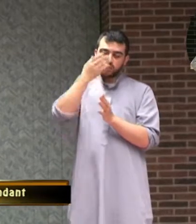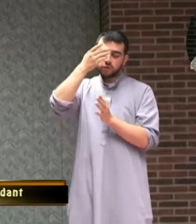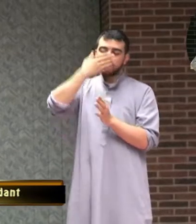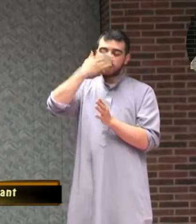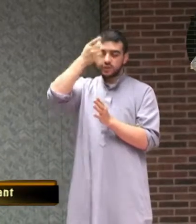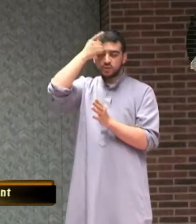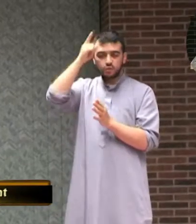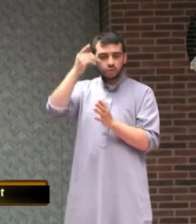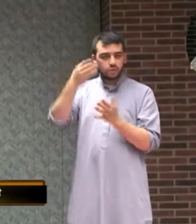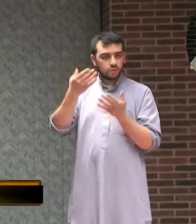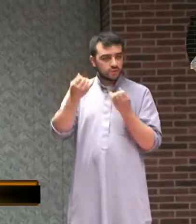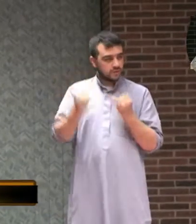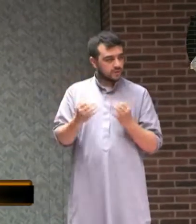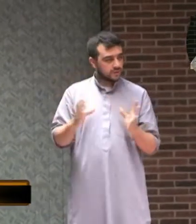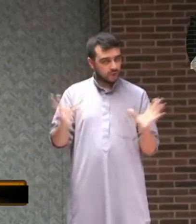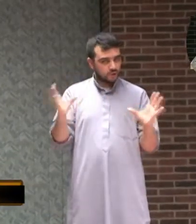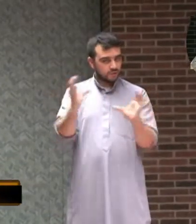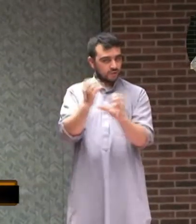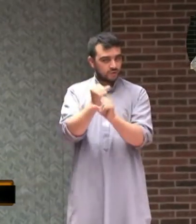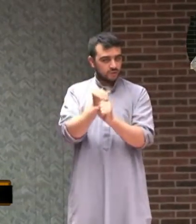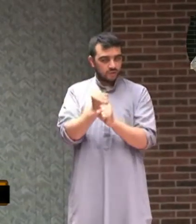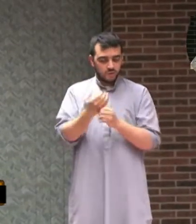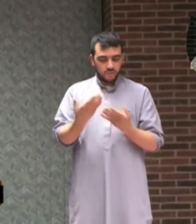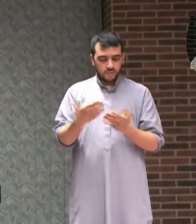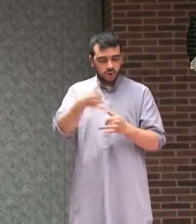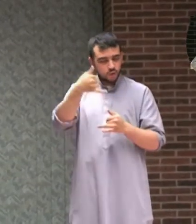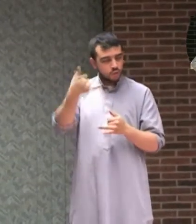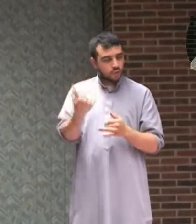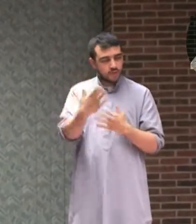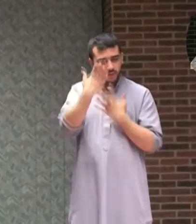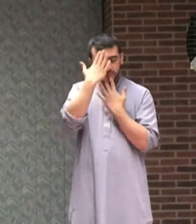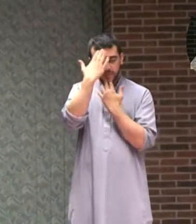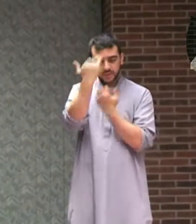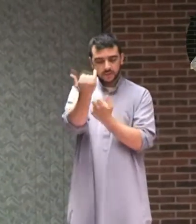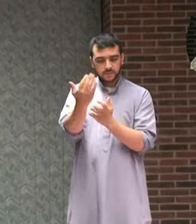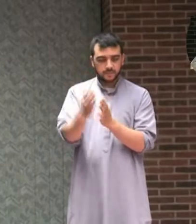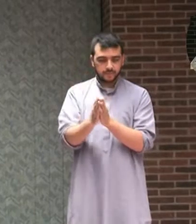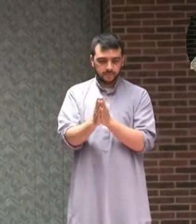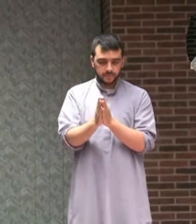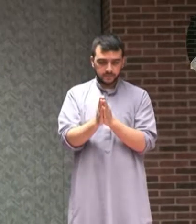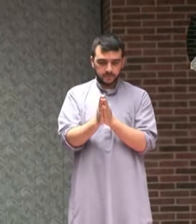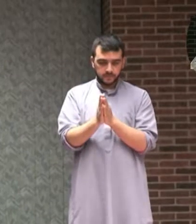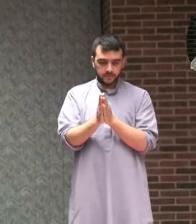de nous avoir réunis durant ces journées bénies.